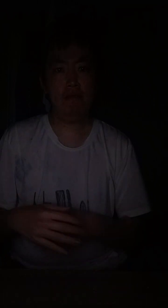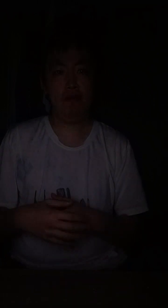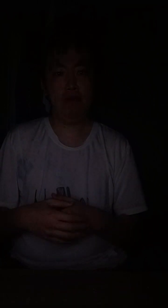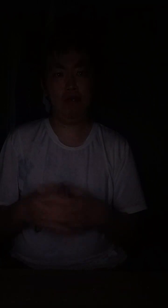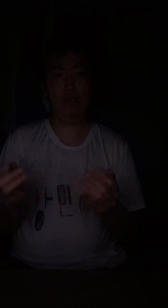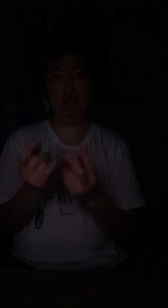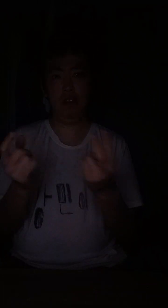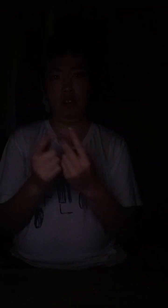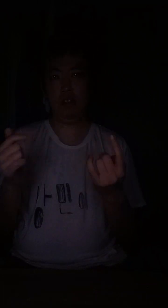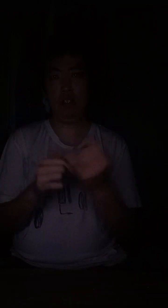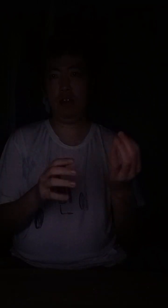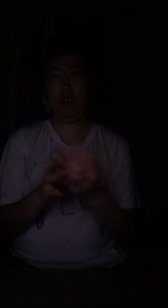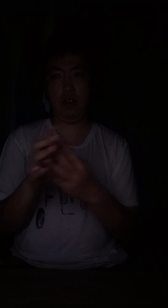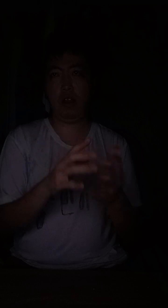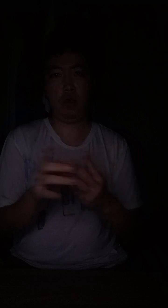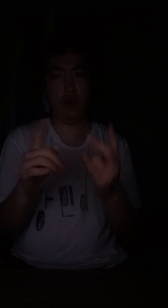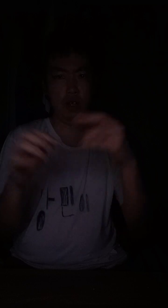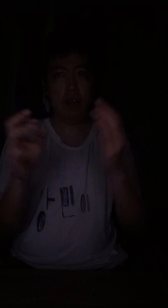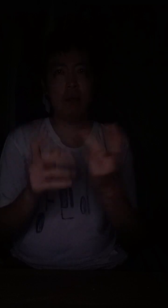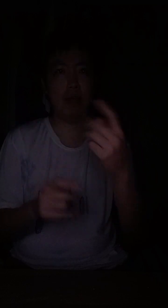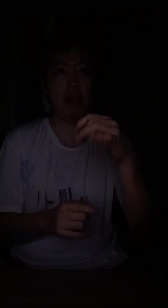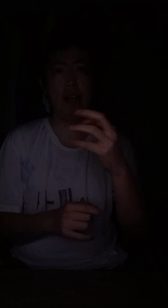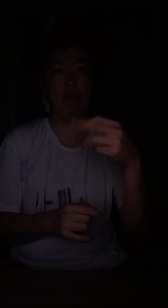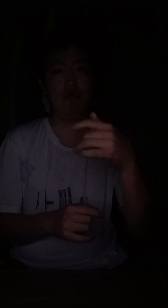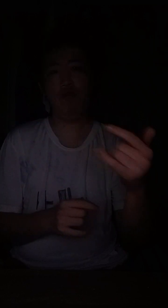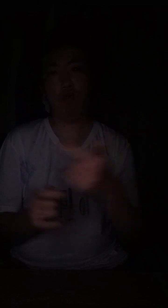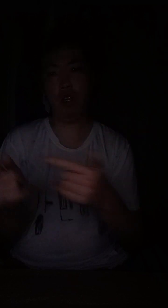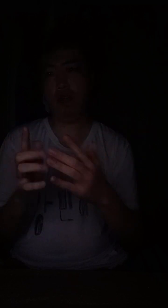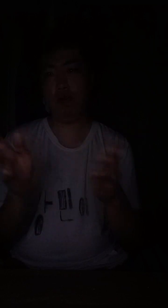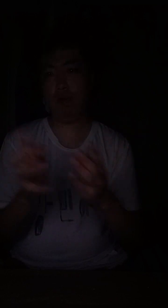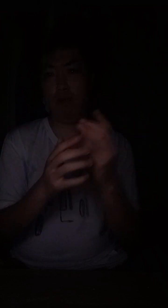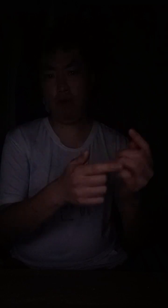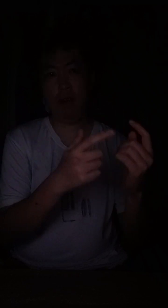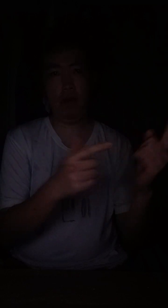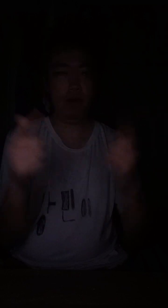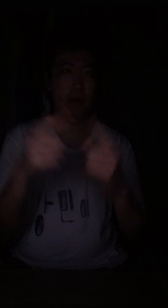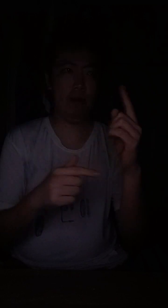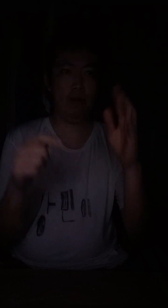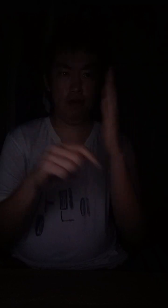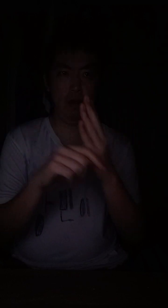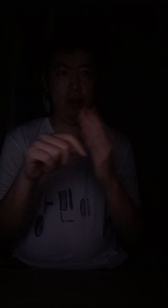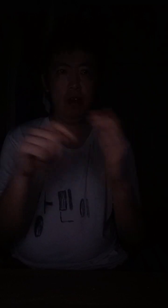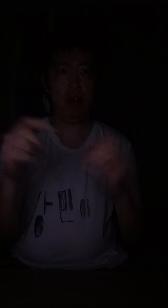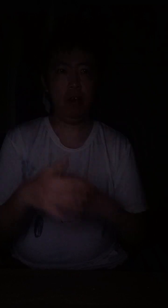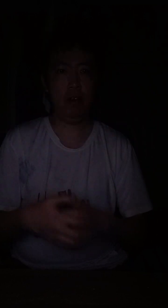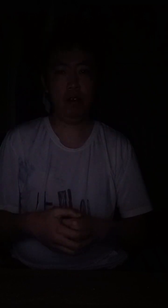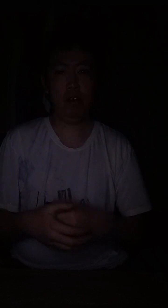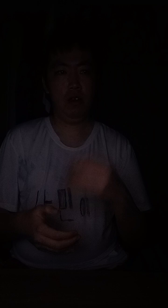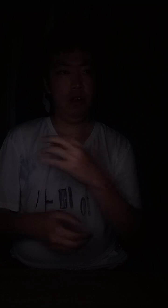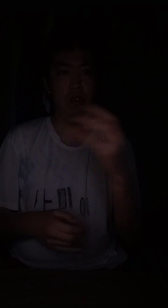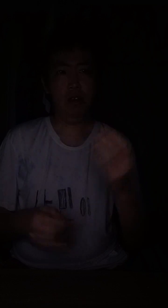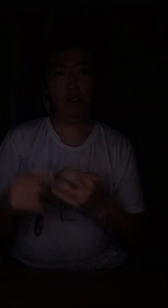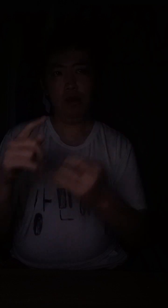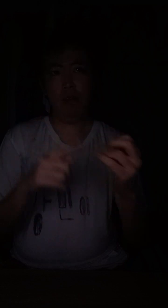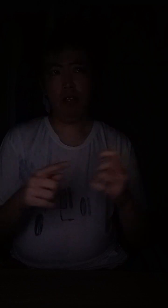KBS 이사회가 차기 사장으로 박장범 후보자를 추천하기로 한 결정의 효력을 멈추어달라며 야권 성향 KBS 이사들이